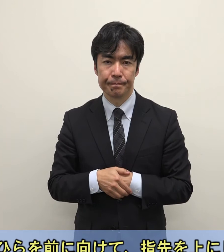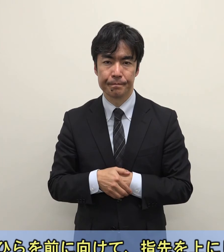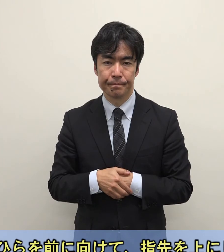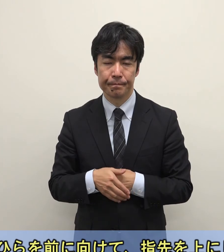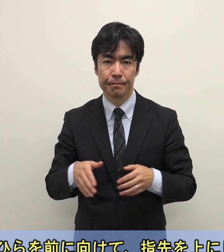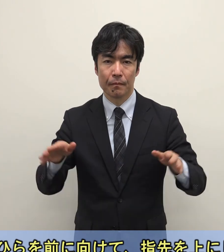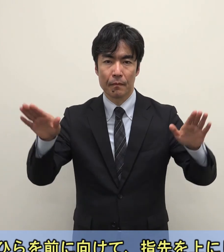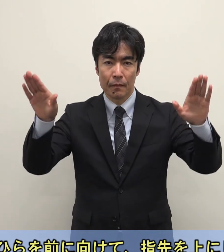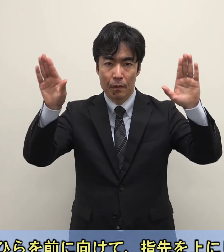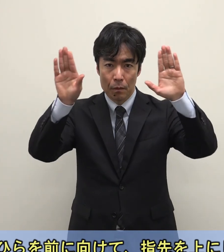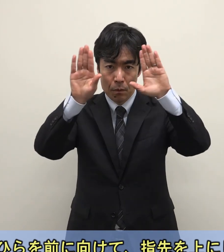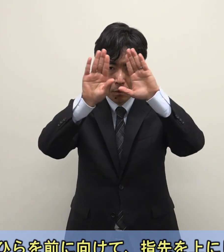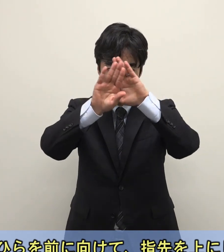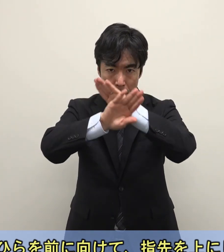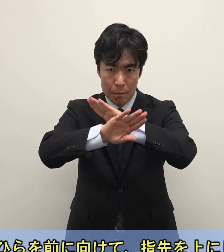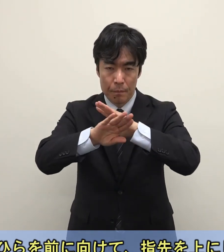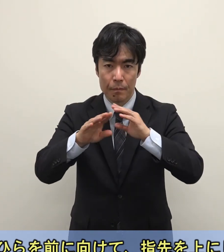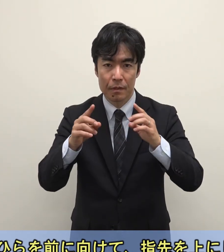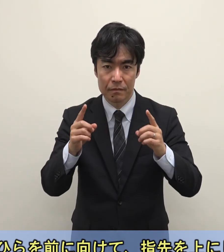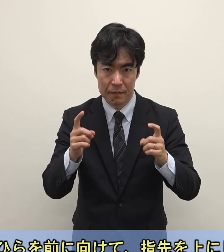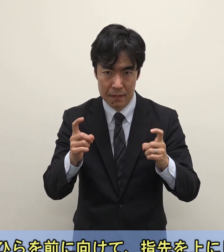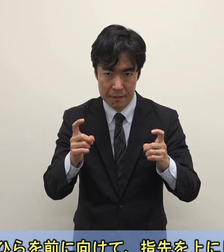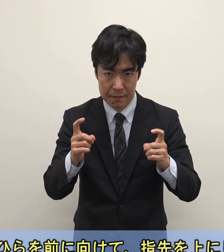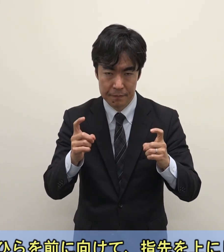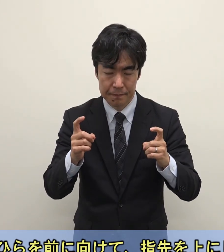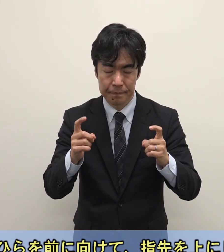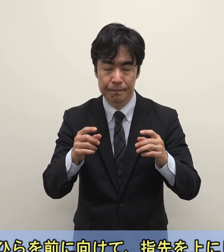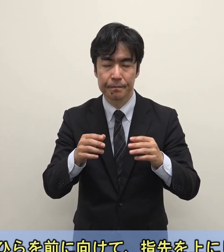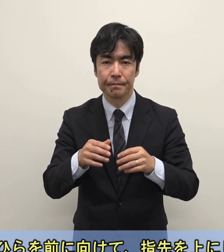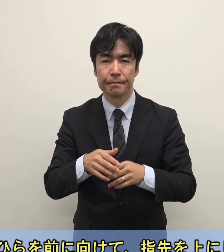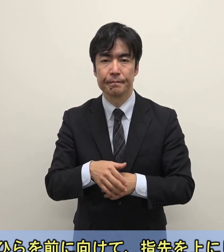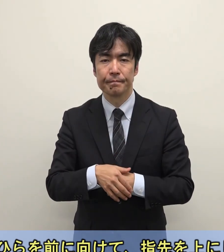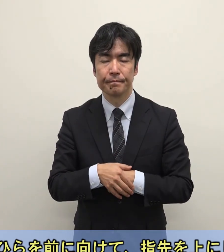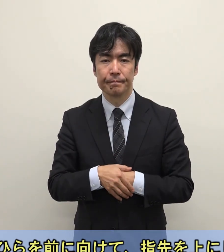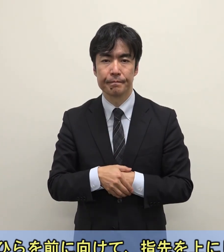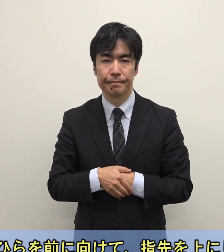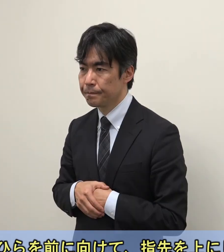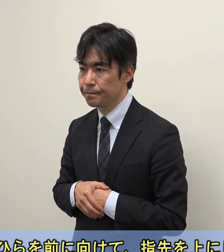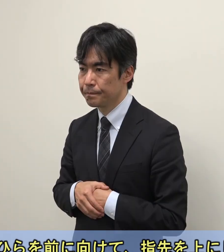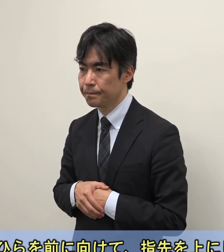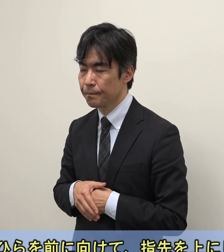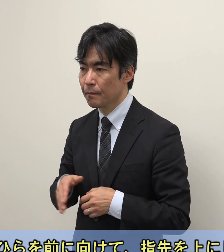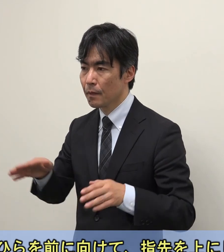。両手を目の前で重なるように動かします。